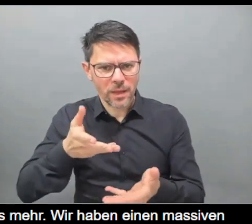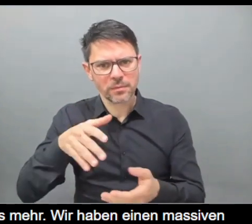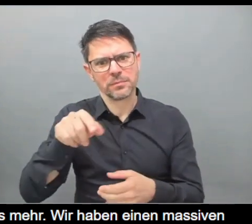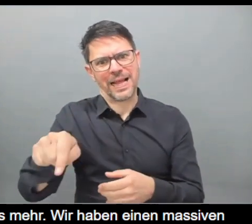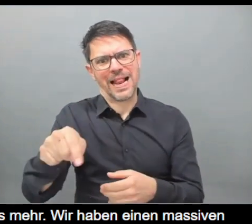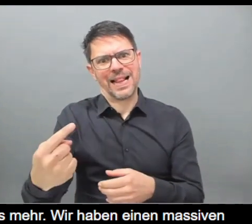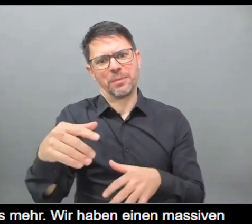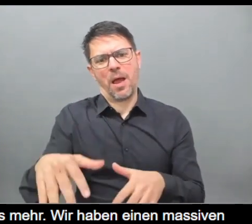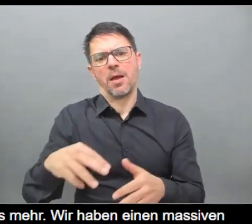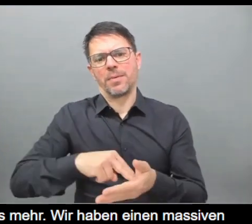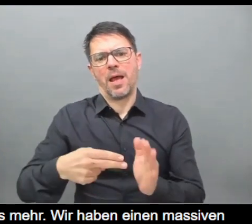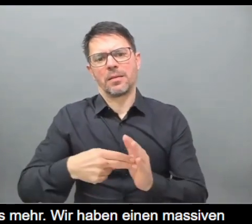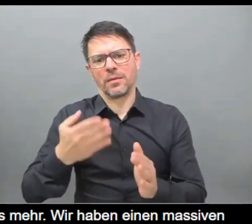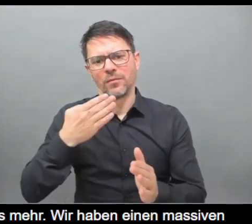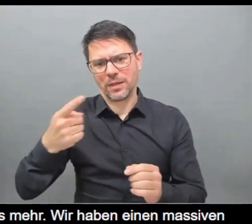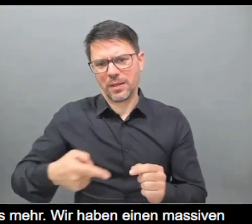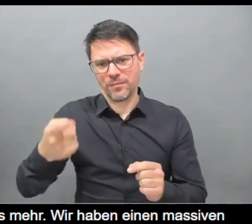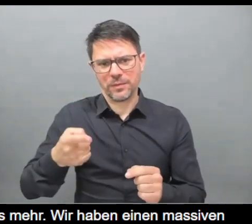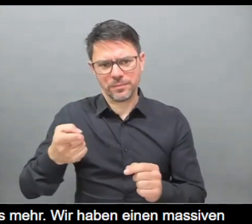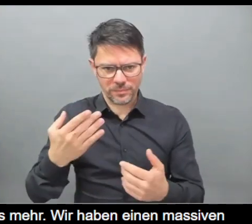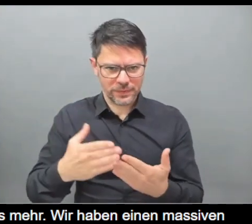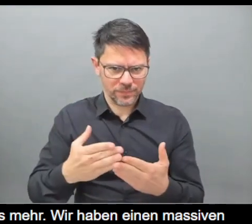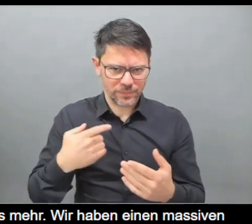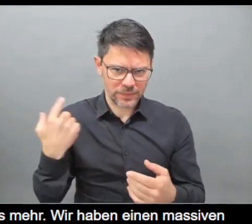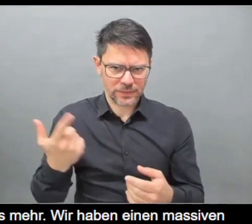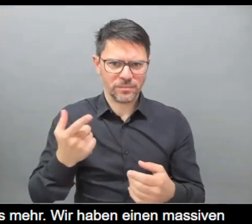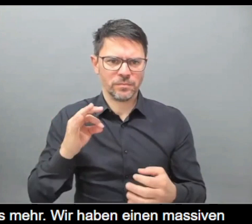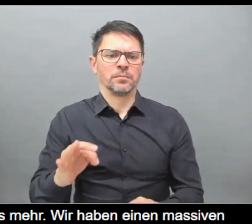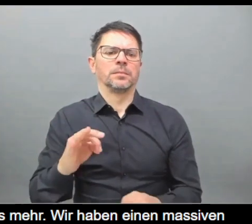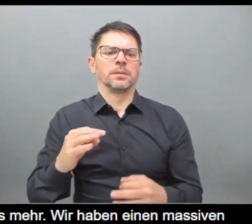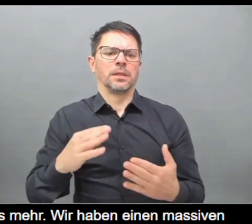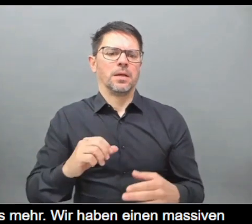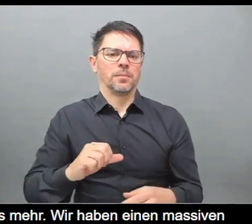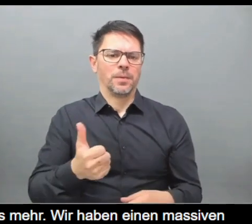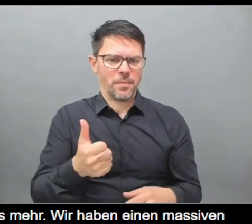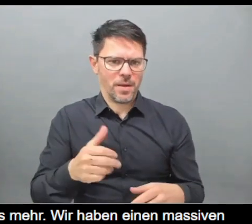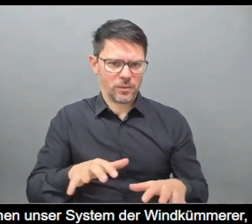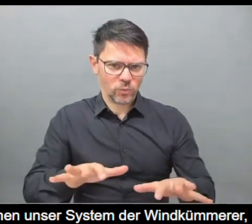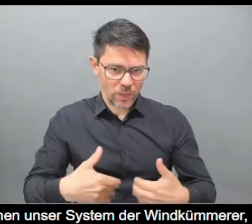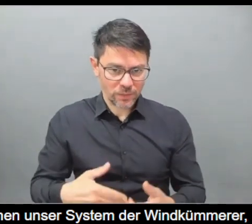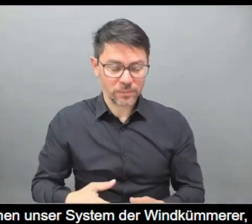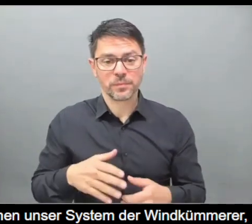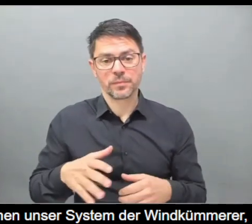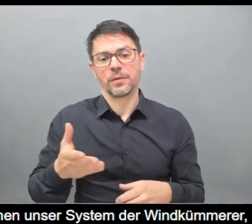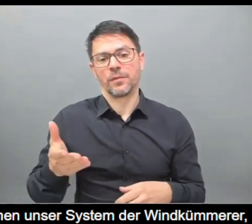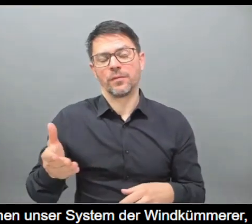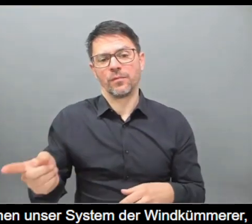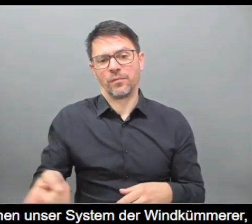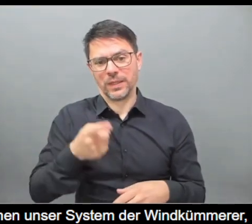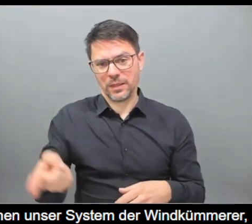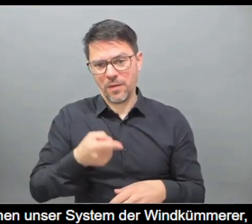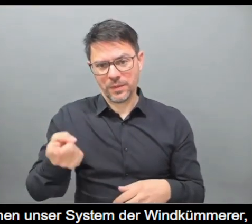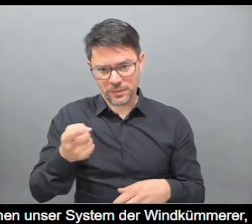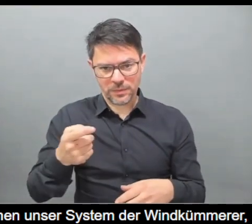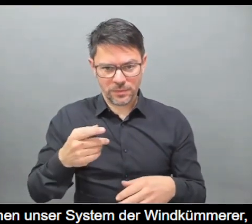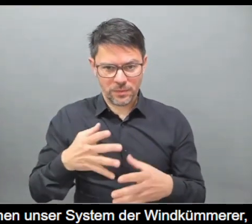Photovoltaikausbaus so erfolgreich gewesen in den letzten Jahren, dass wir ja mit Abstand an